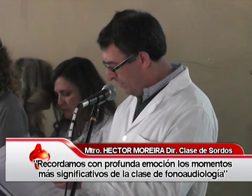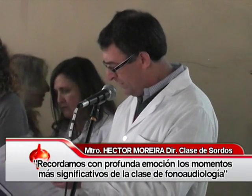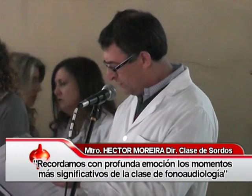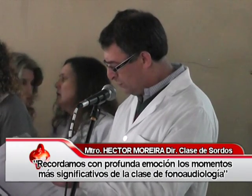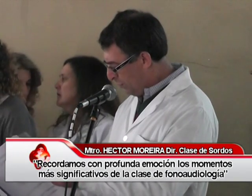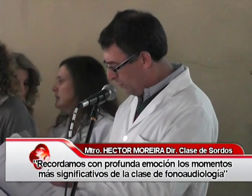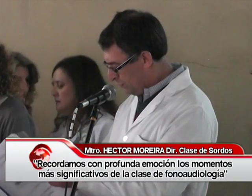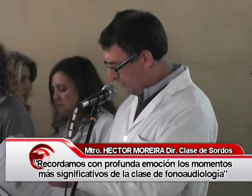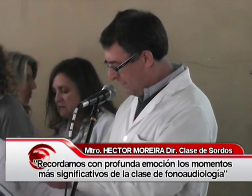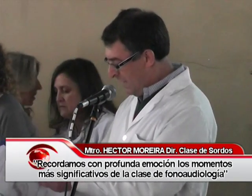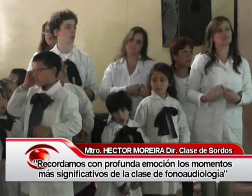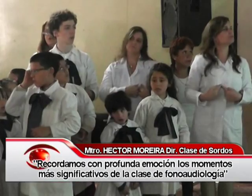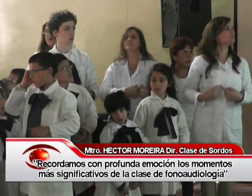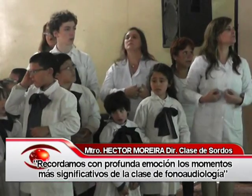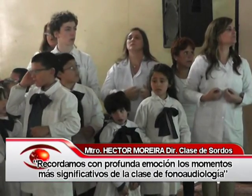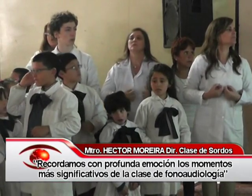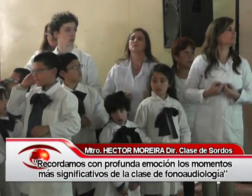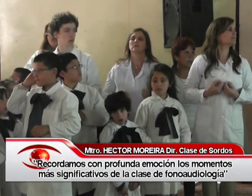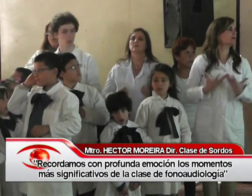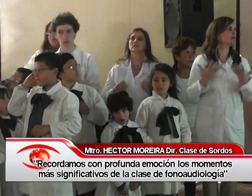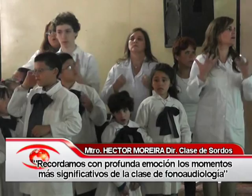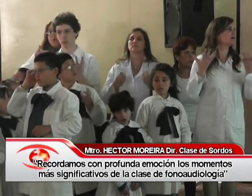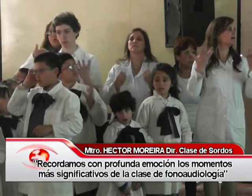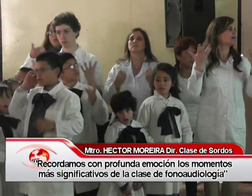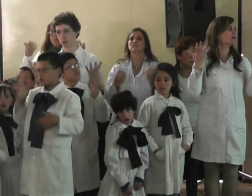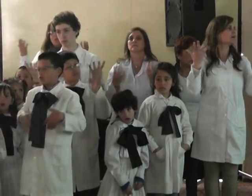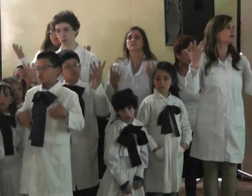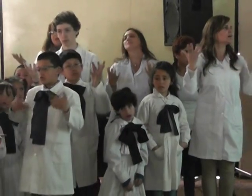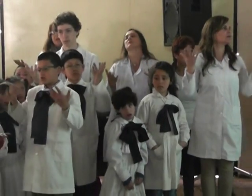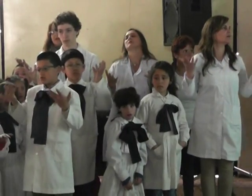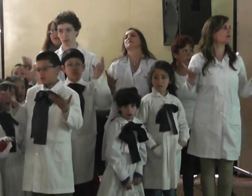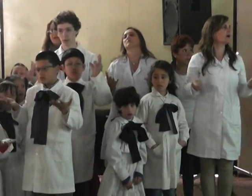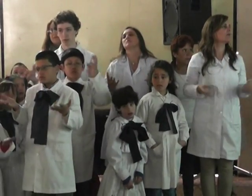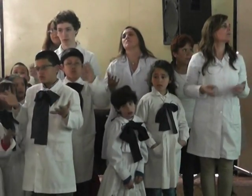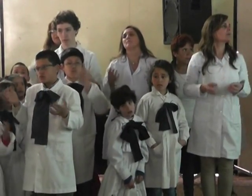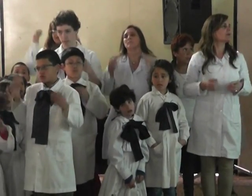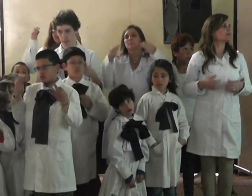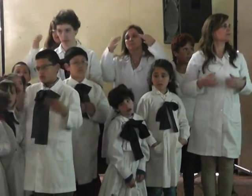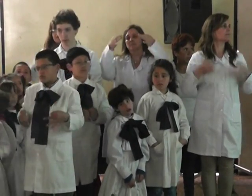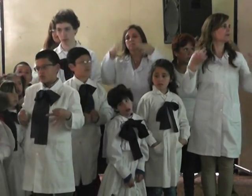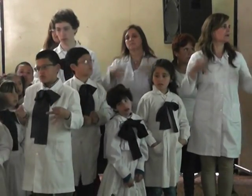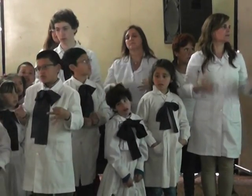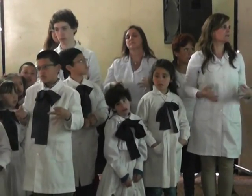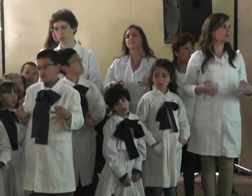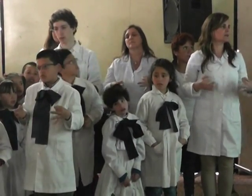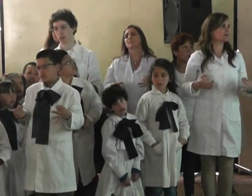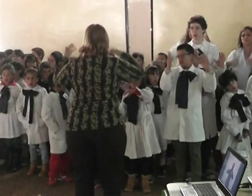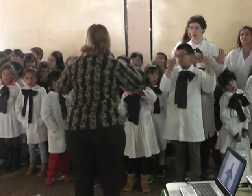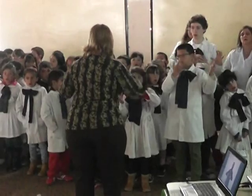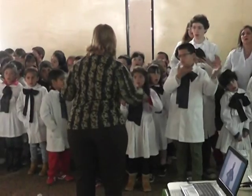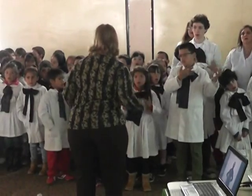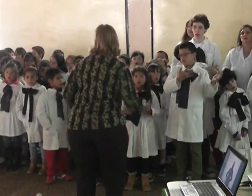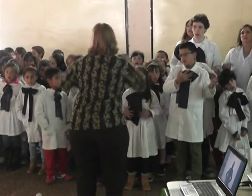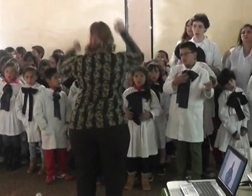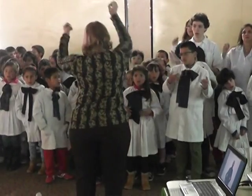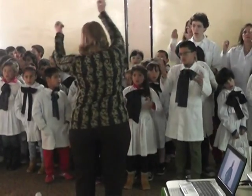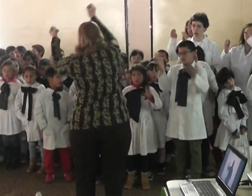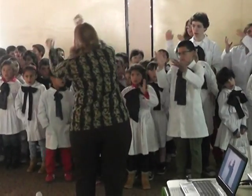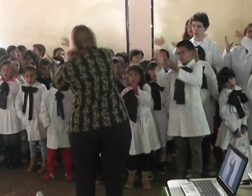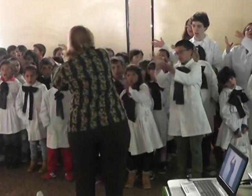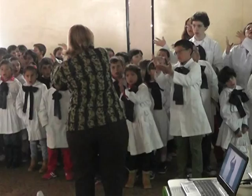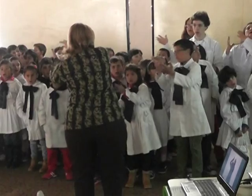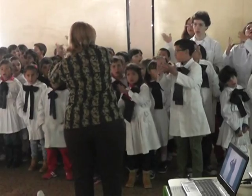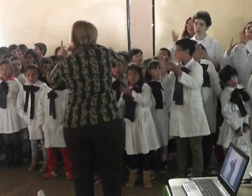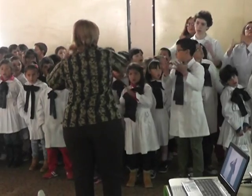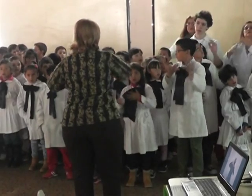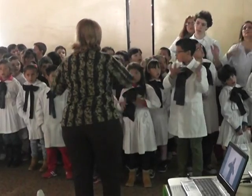de sí por los niños sordos, a los continuadores en el tiempo y a los que en el presente cumplen con la noble función